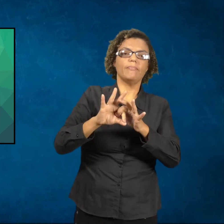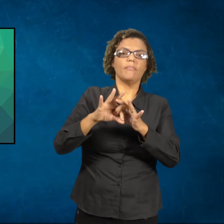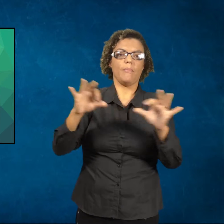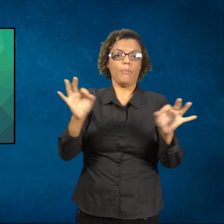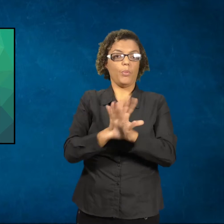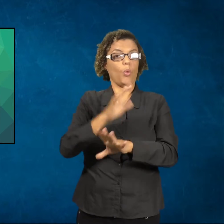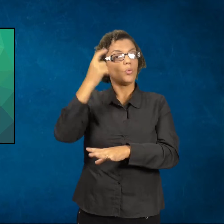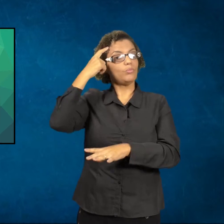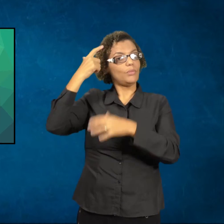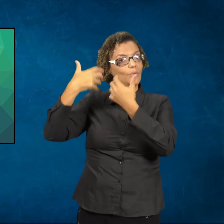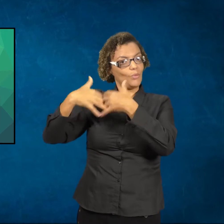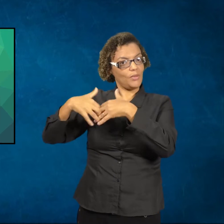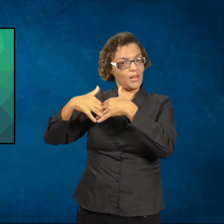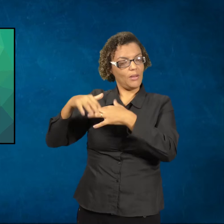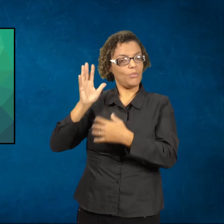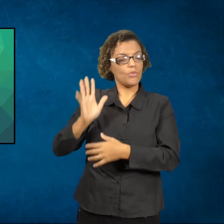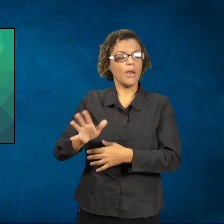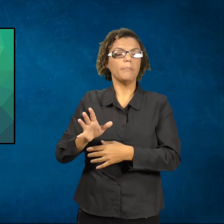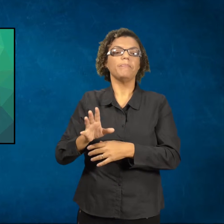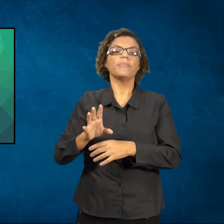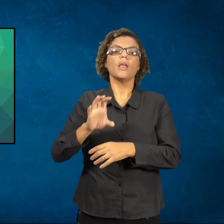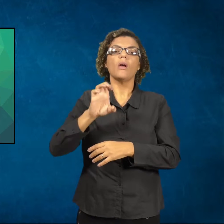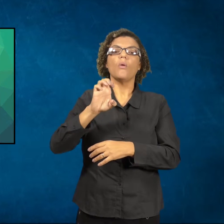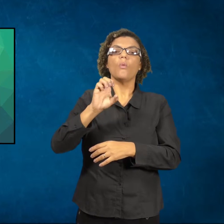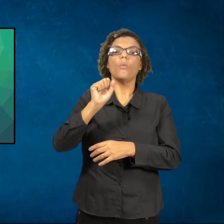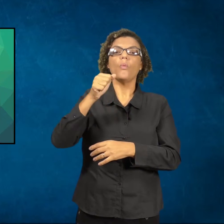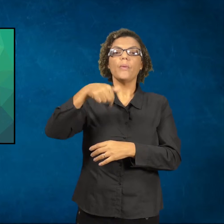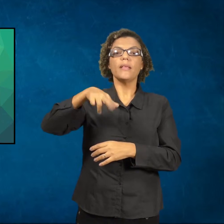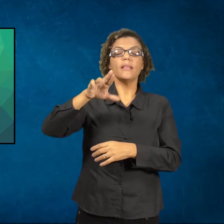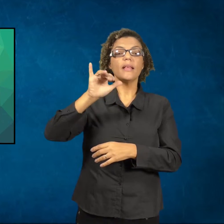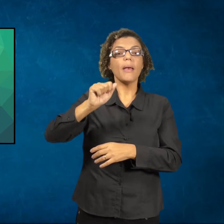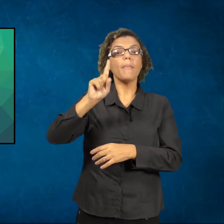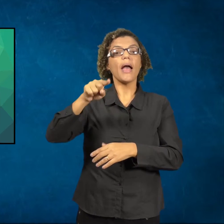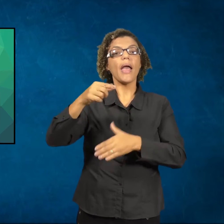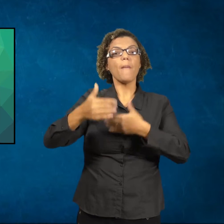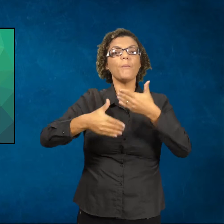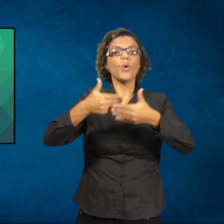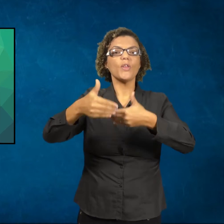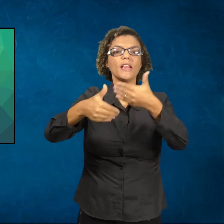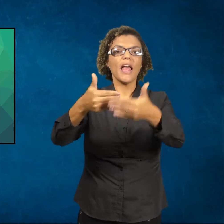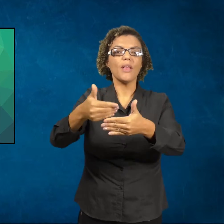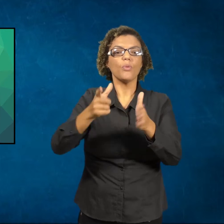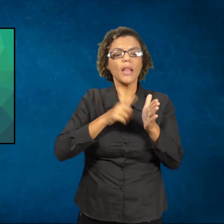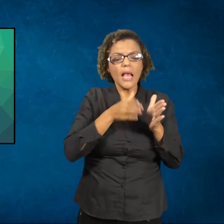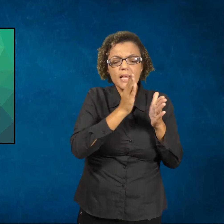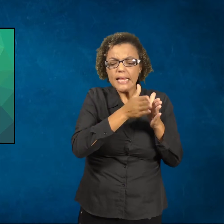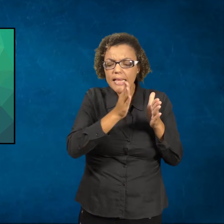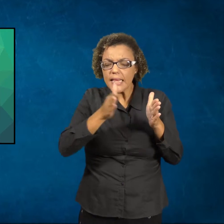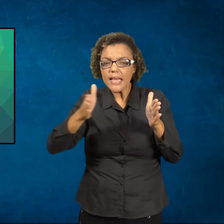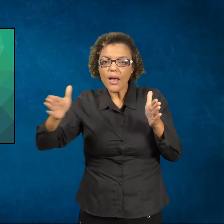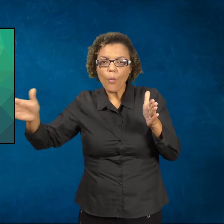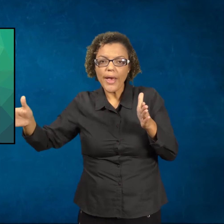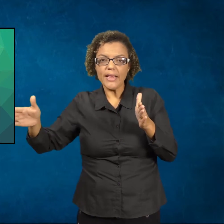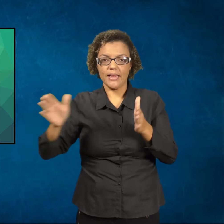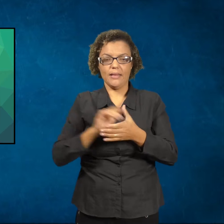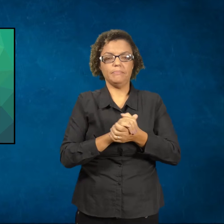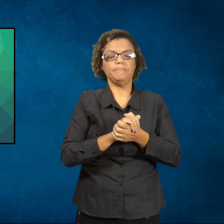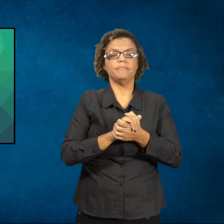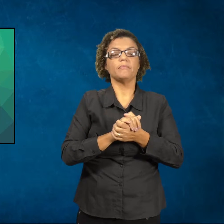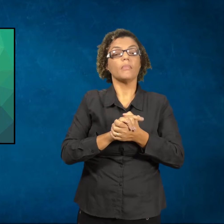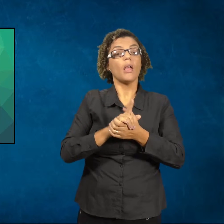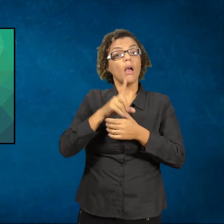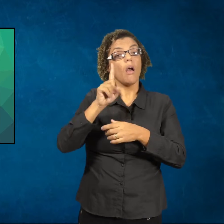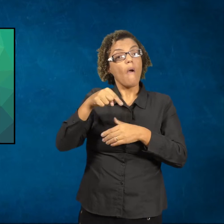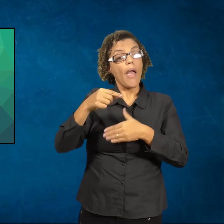é um processo. Ele é um processo que tem uma determinada sequência de fases. É um